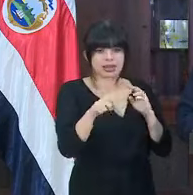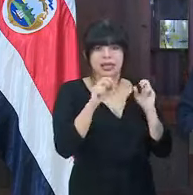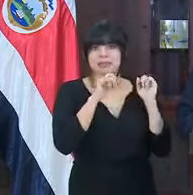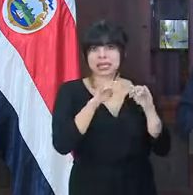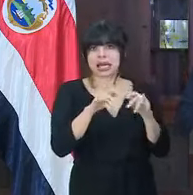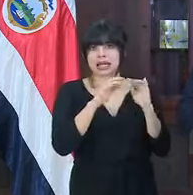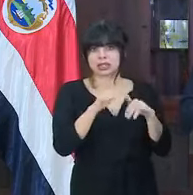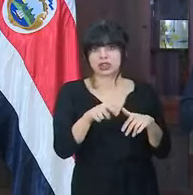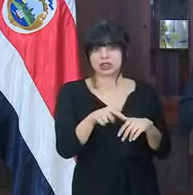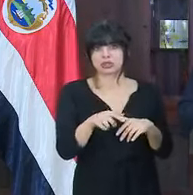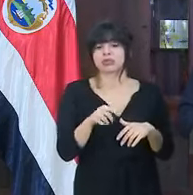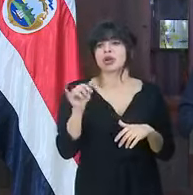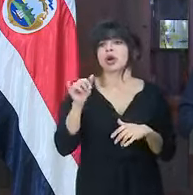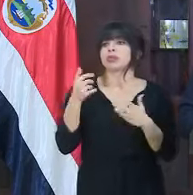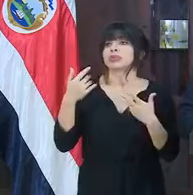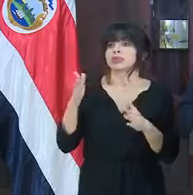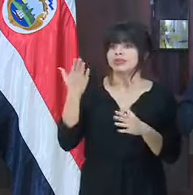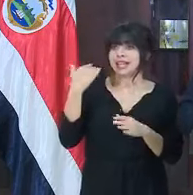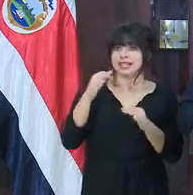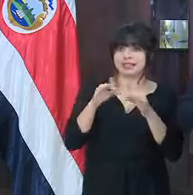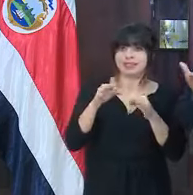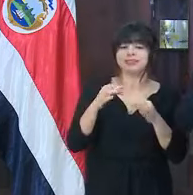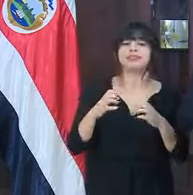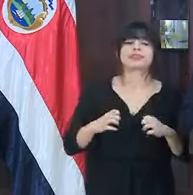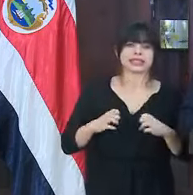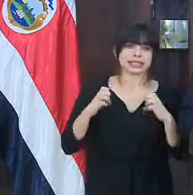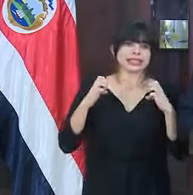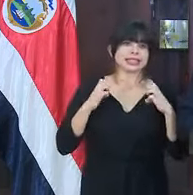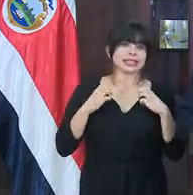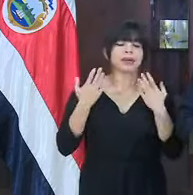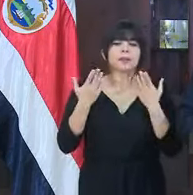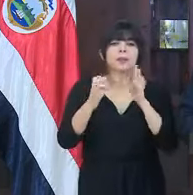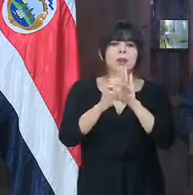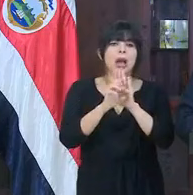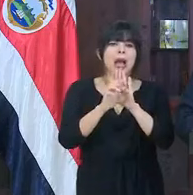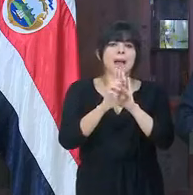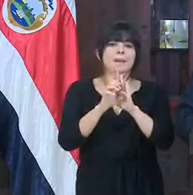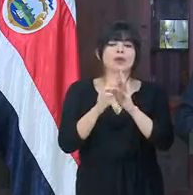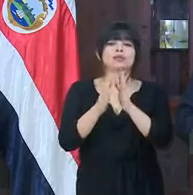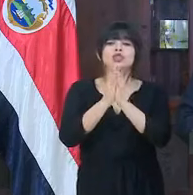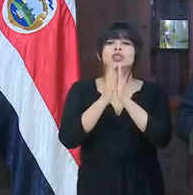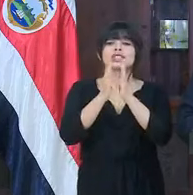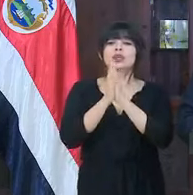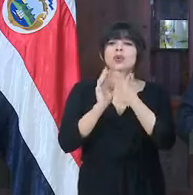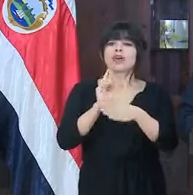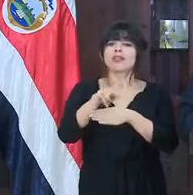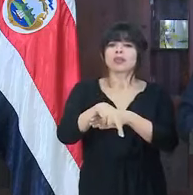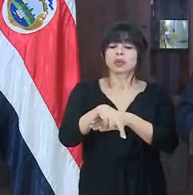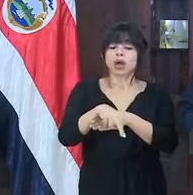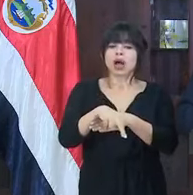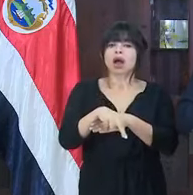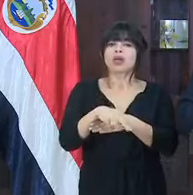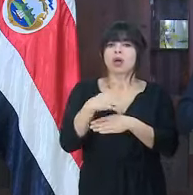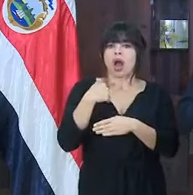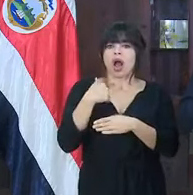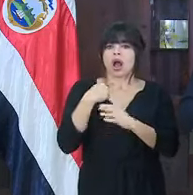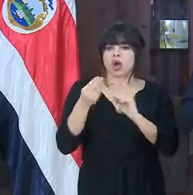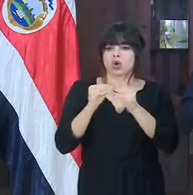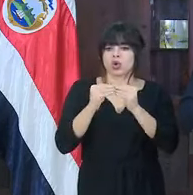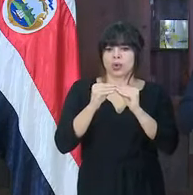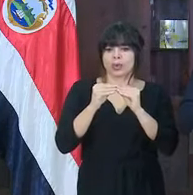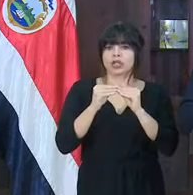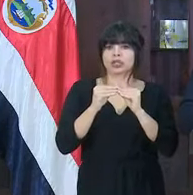migratorios. Como bien se explicaba, existe, por ejemplo, a nivel de solicitudes de refugio, números